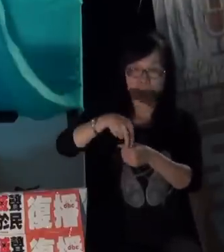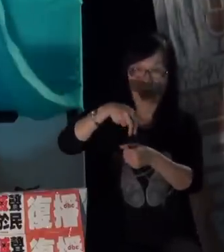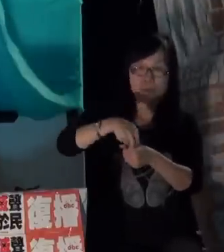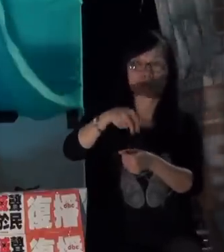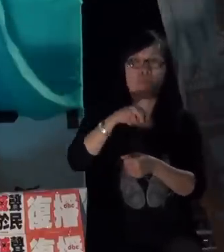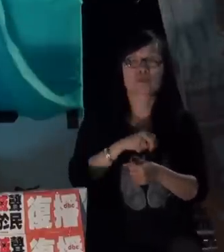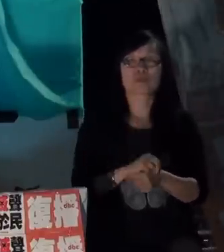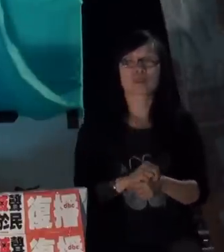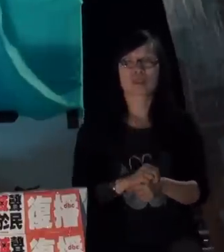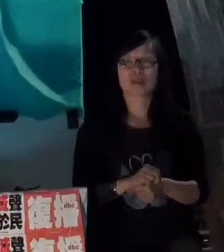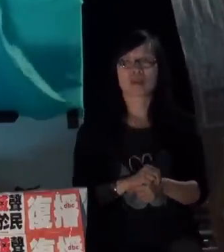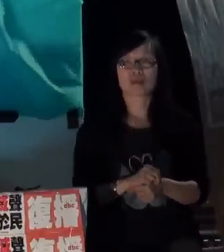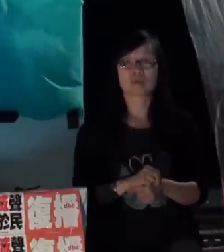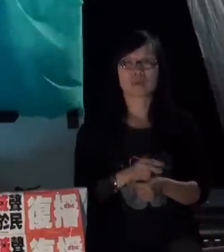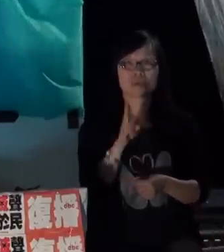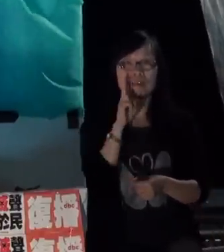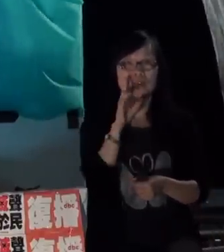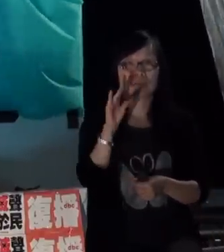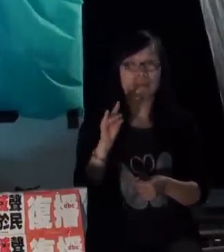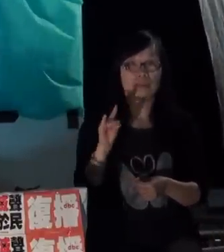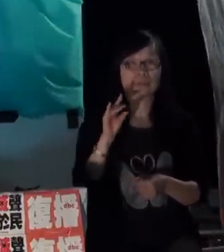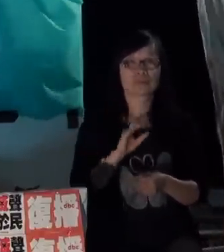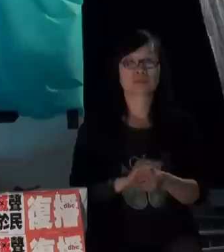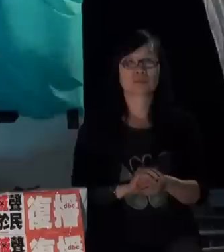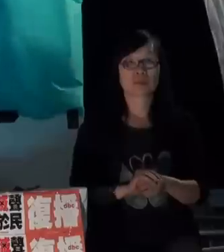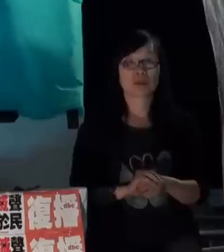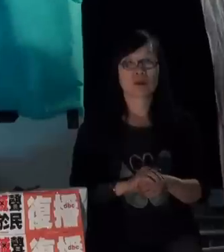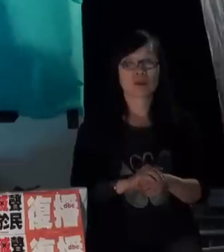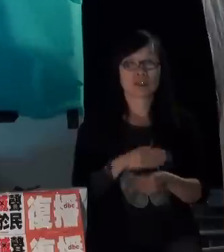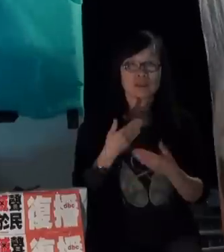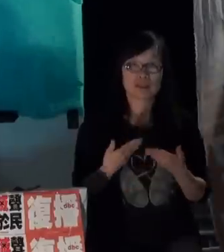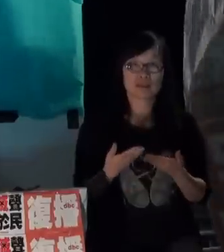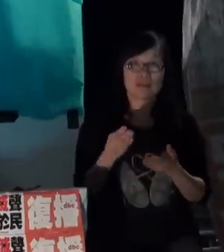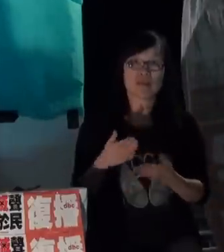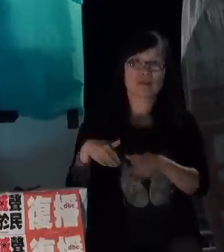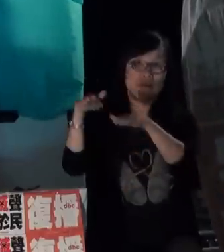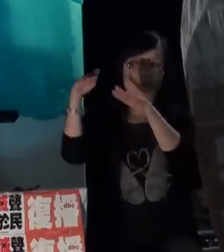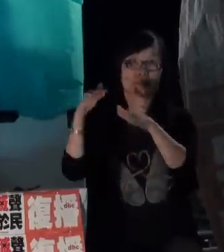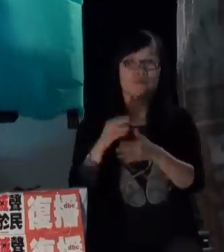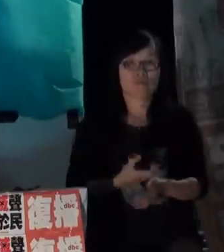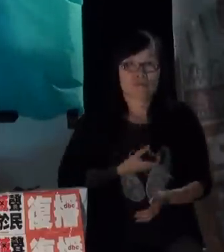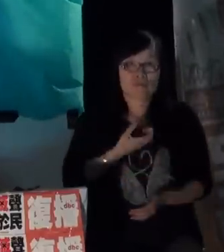係 啊， 即係話一隻狗，咁就日日等主人餵。而家養大隻狗惡啦，